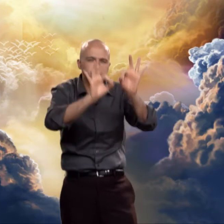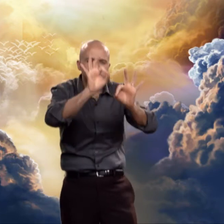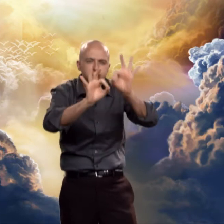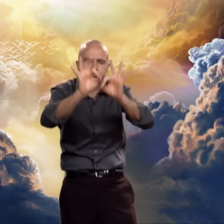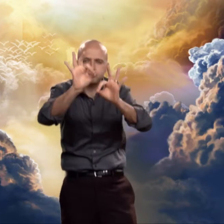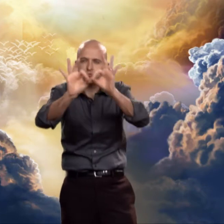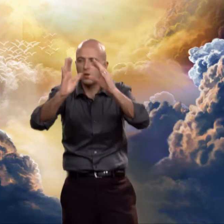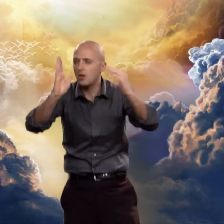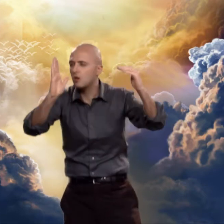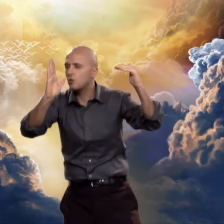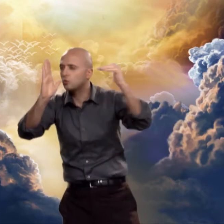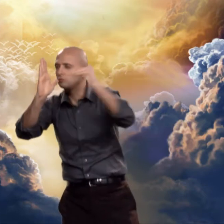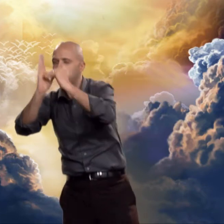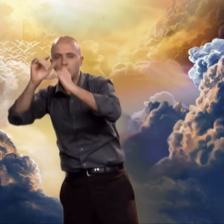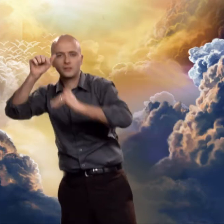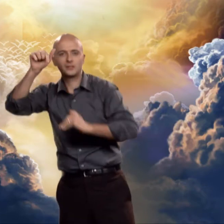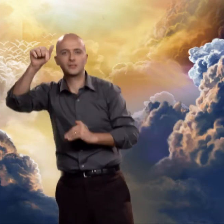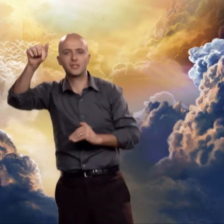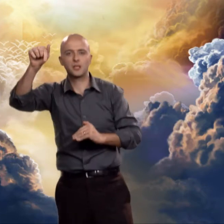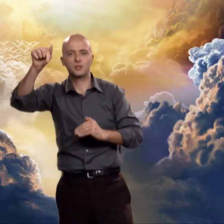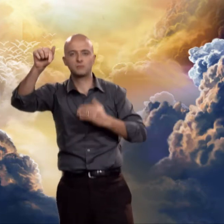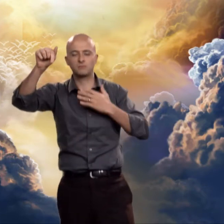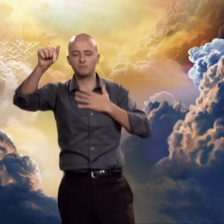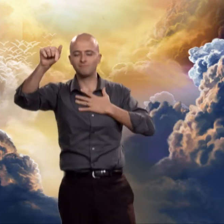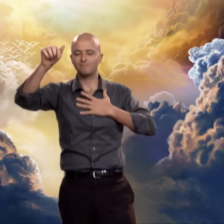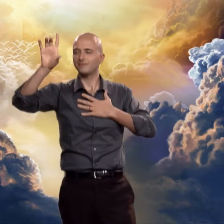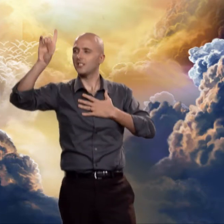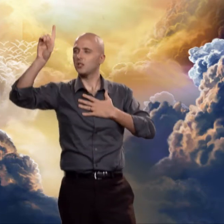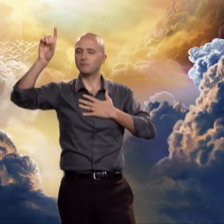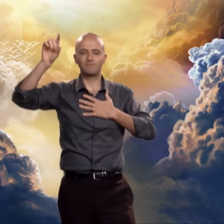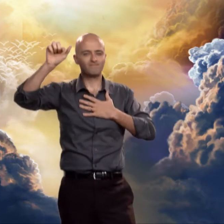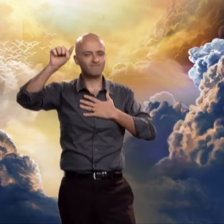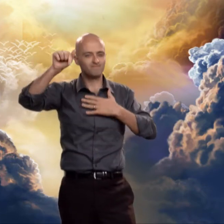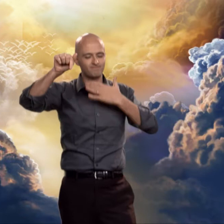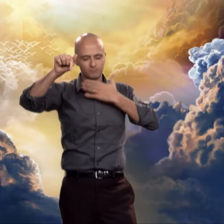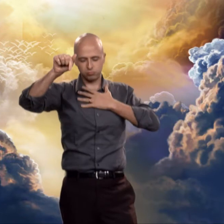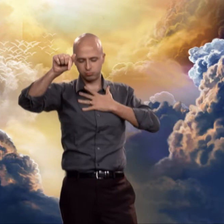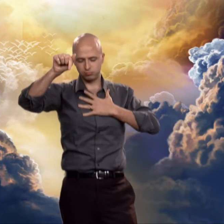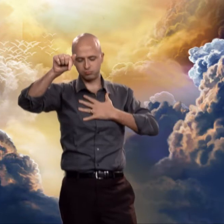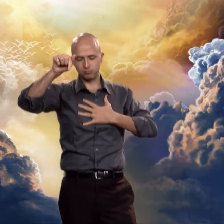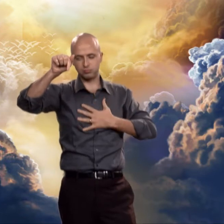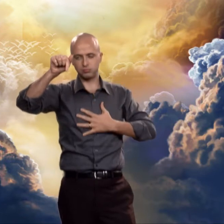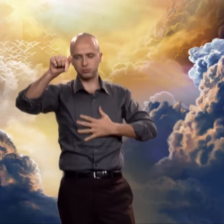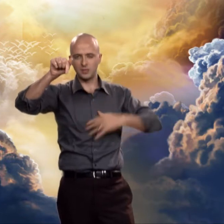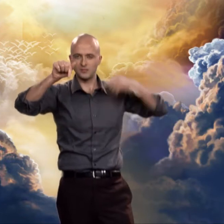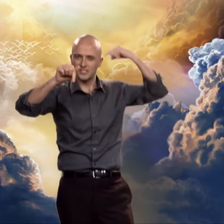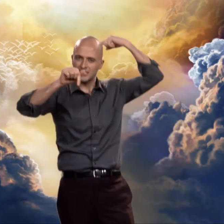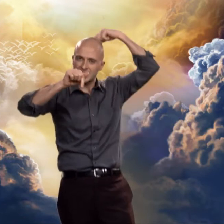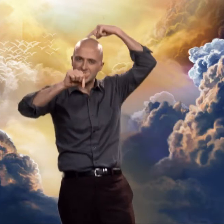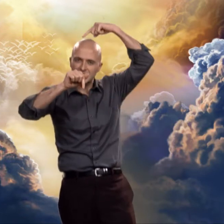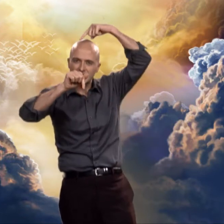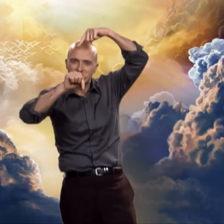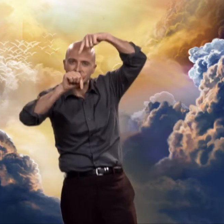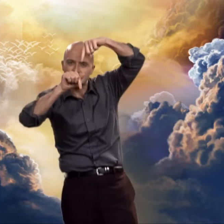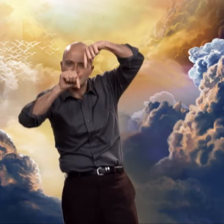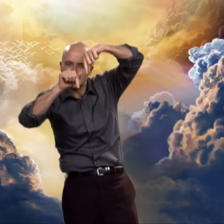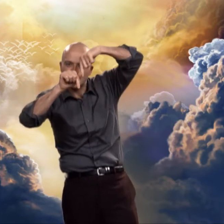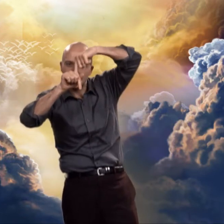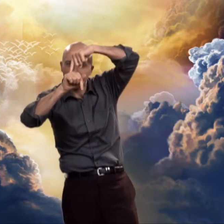mar e tudo o que neles há, e ao 7º dia descansou. Por isso, o Senhor abençoou o dia de sábado e o